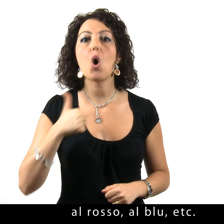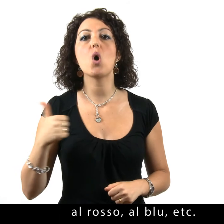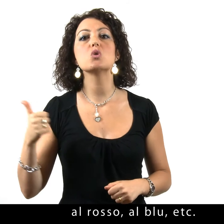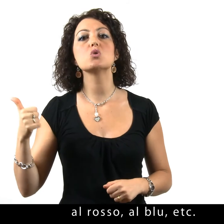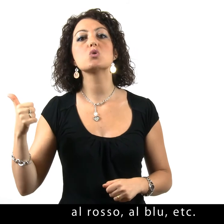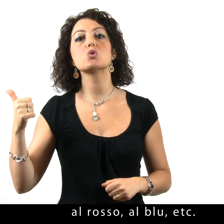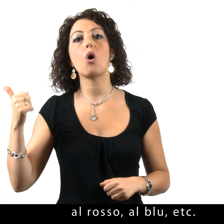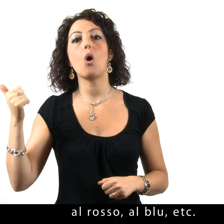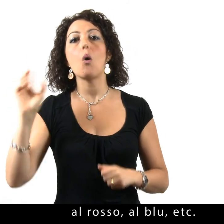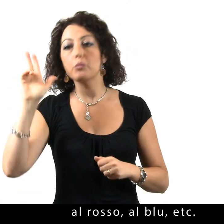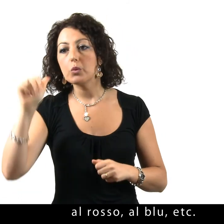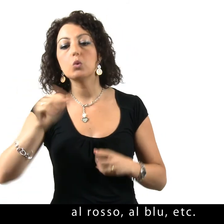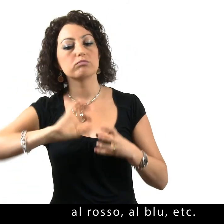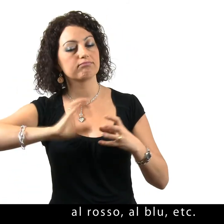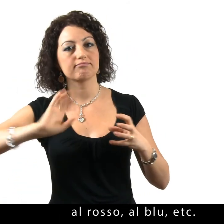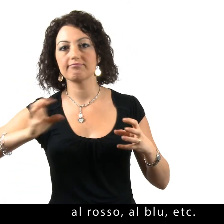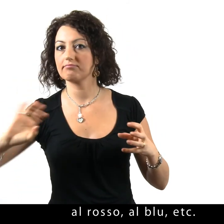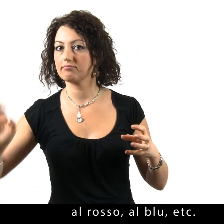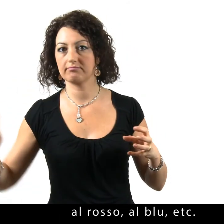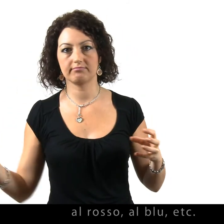rosso e al blu, eccetera.